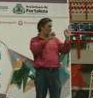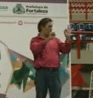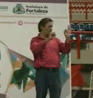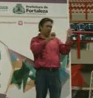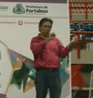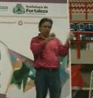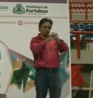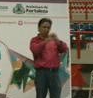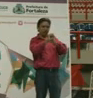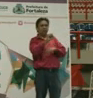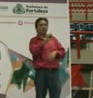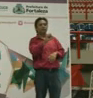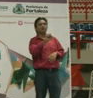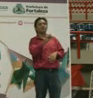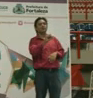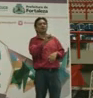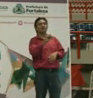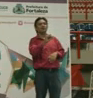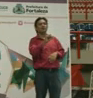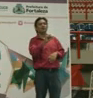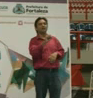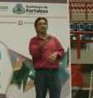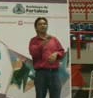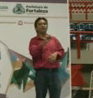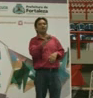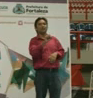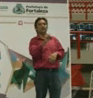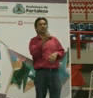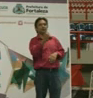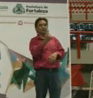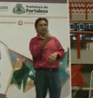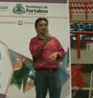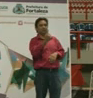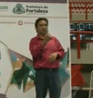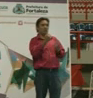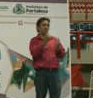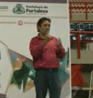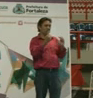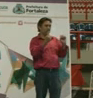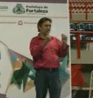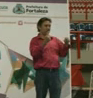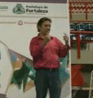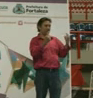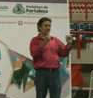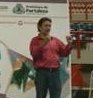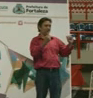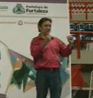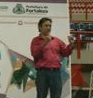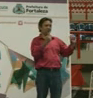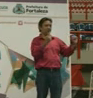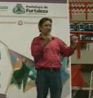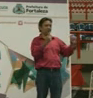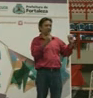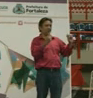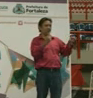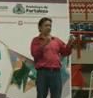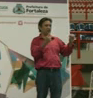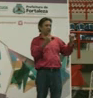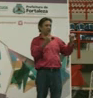certo, 10% é 8. E 2% é quanto? Aí 1% É 0,8. Pensou assim,